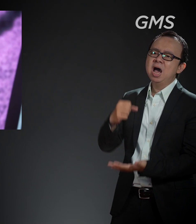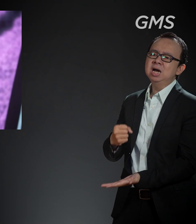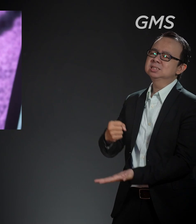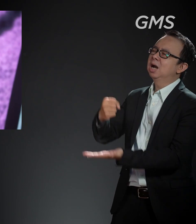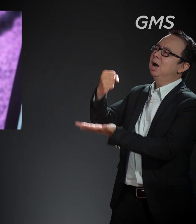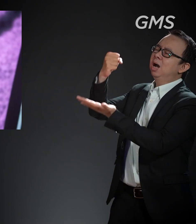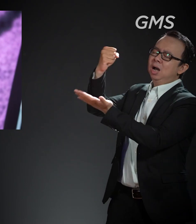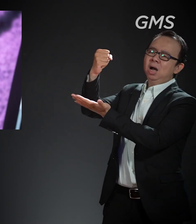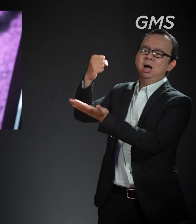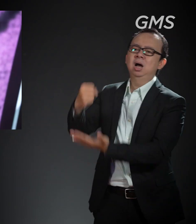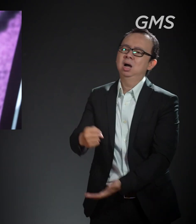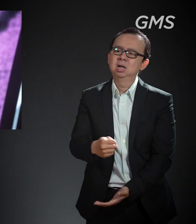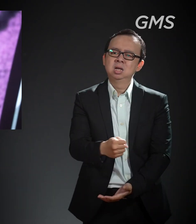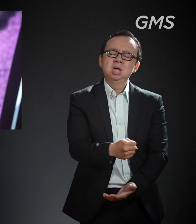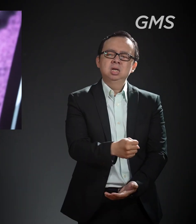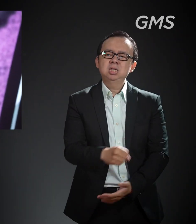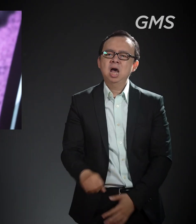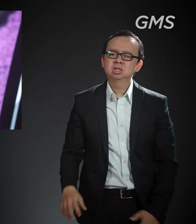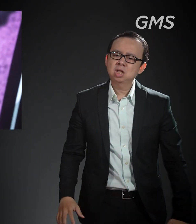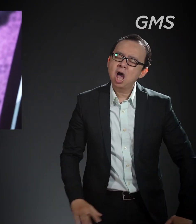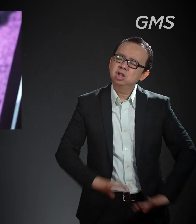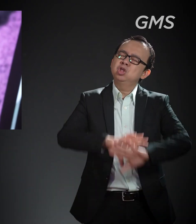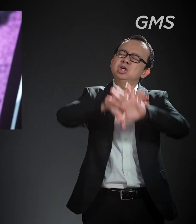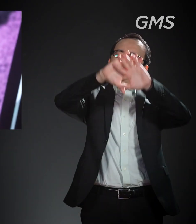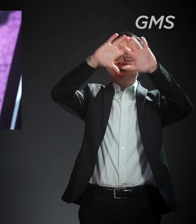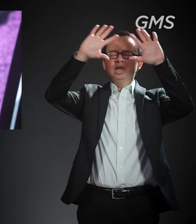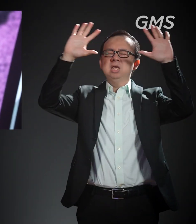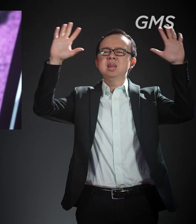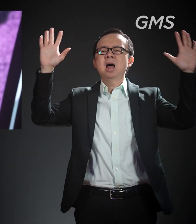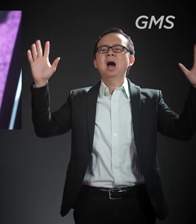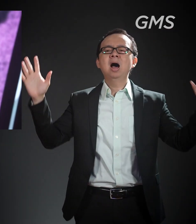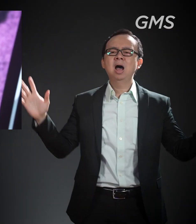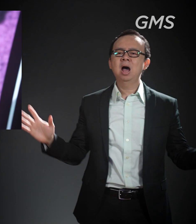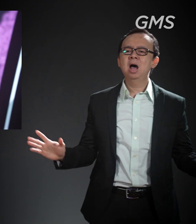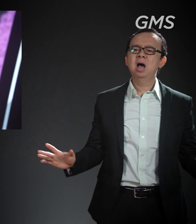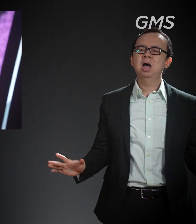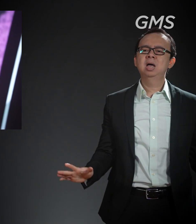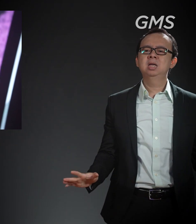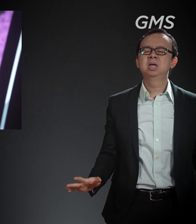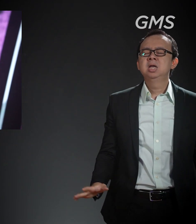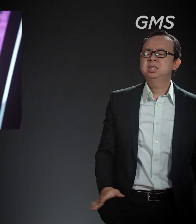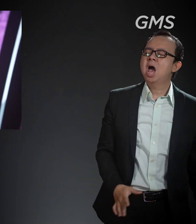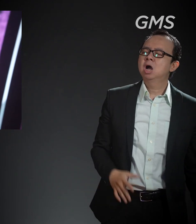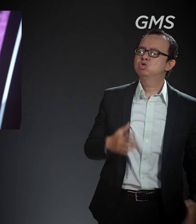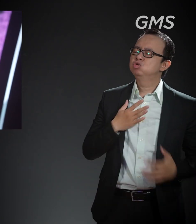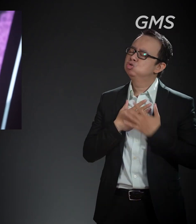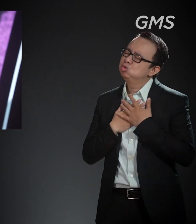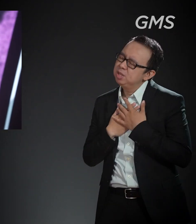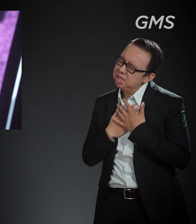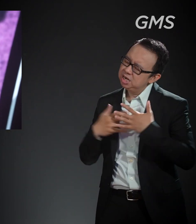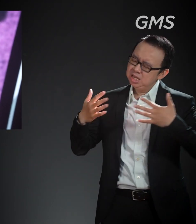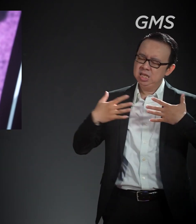Engkaulah harta yang tak ternilai yang